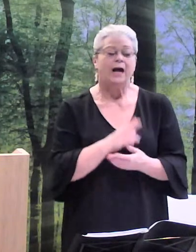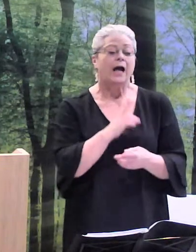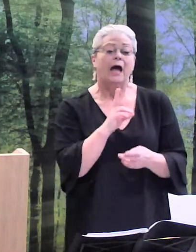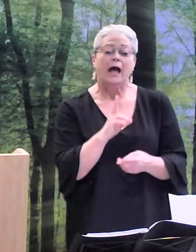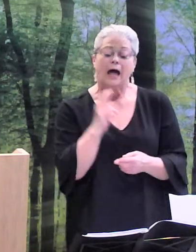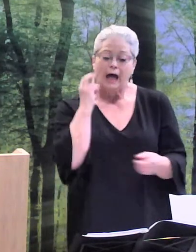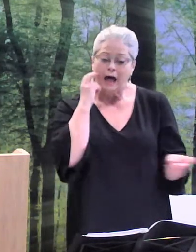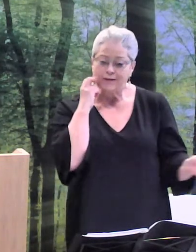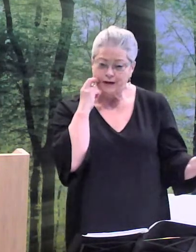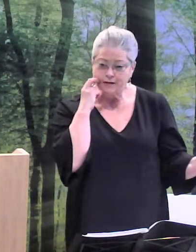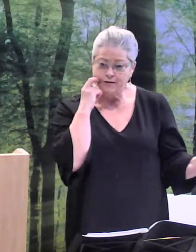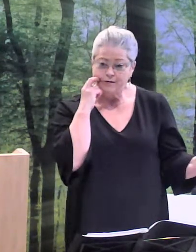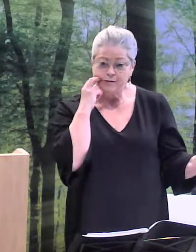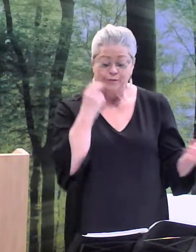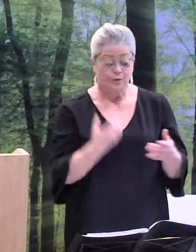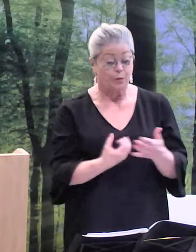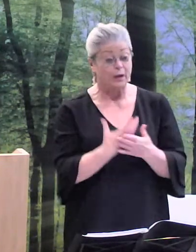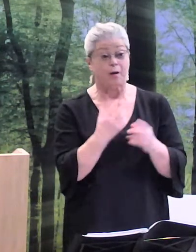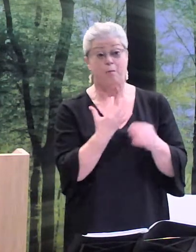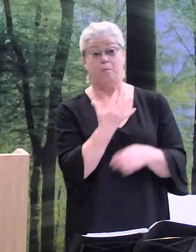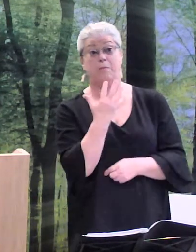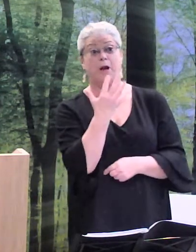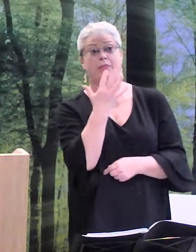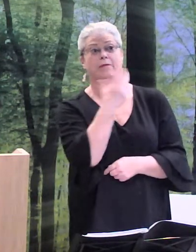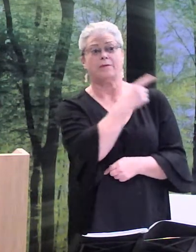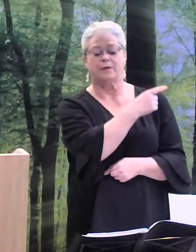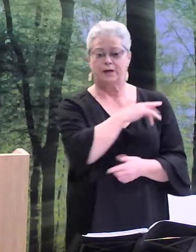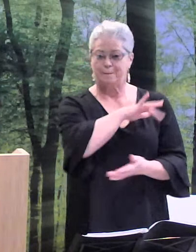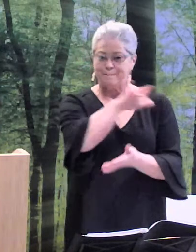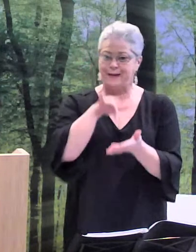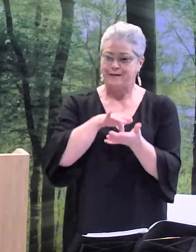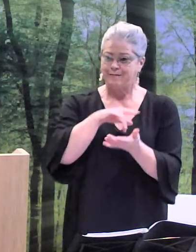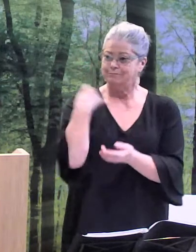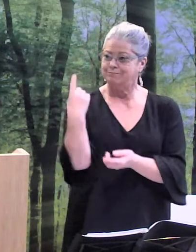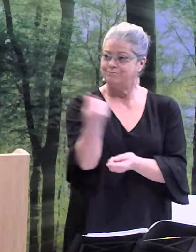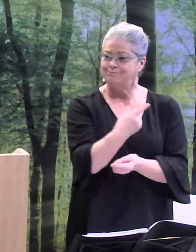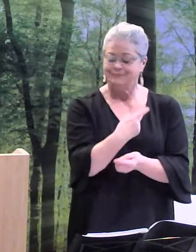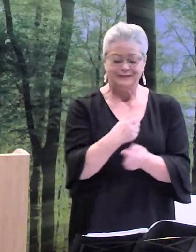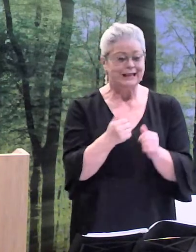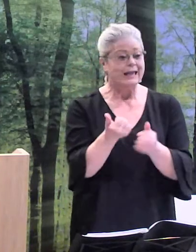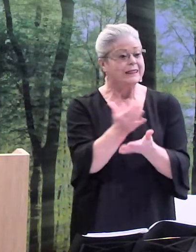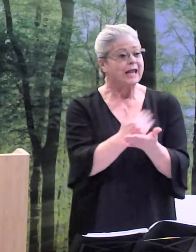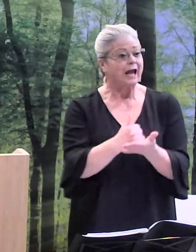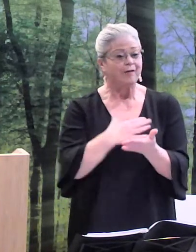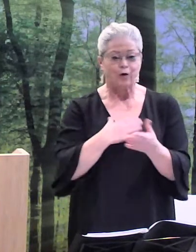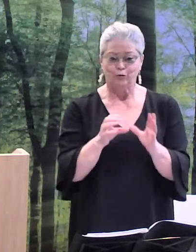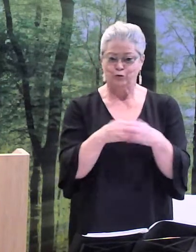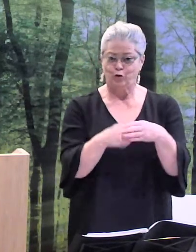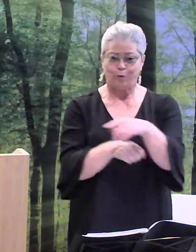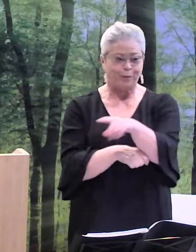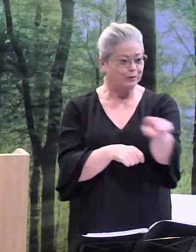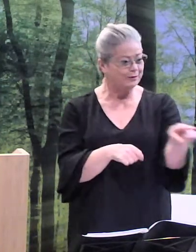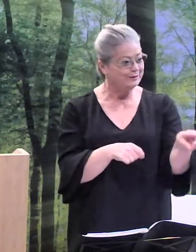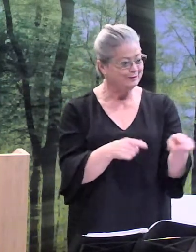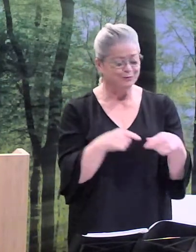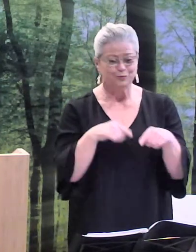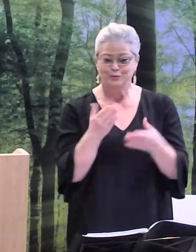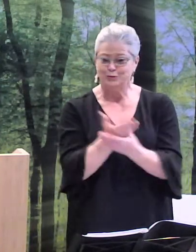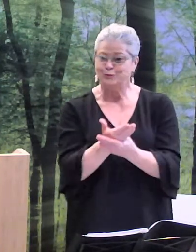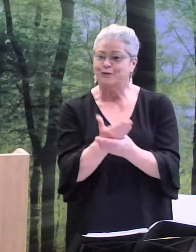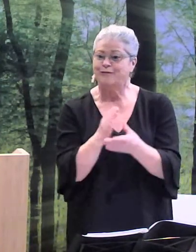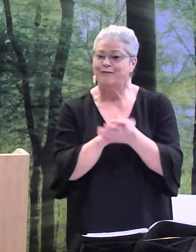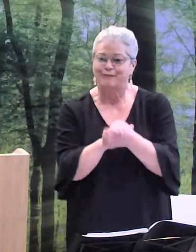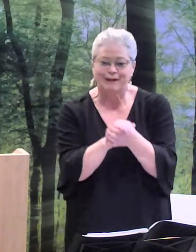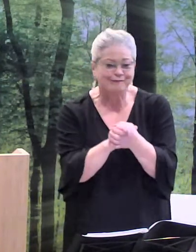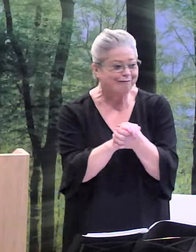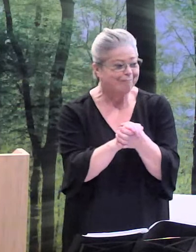Hendrik, nu weer brandend in ons midden bent en weer deel uitmaakt van onze groep tussen vrienden